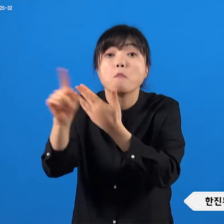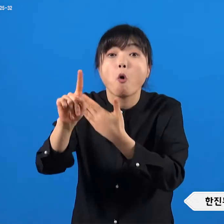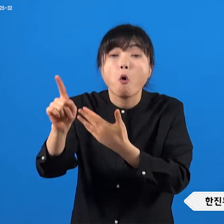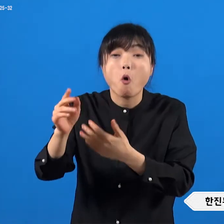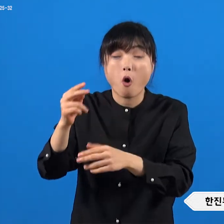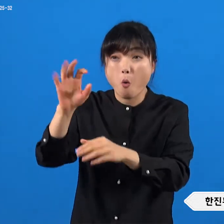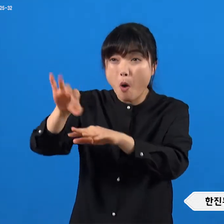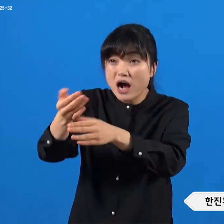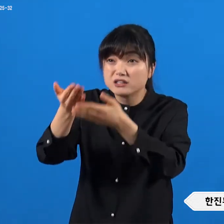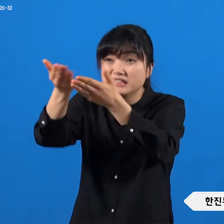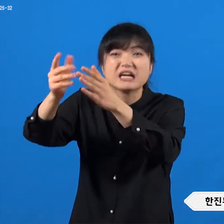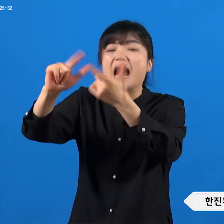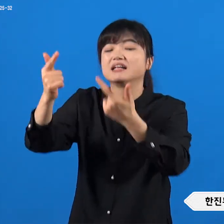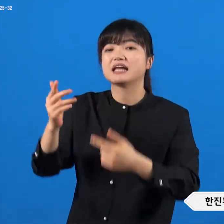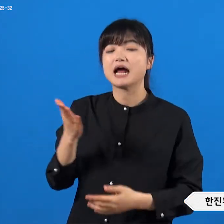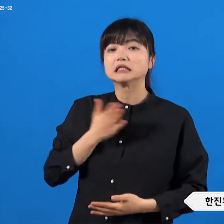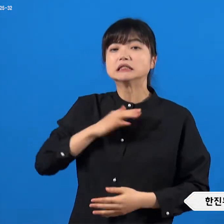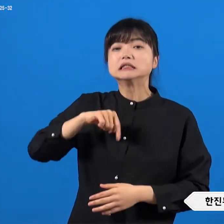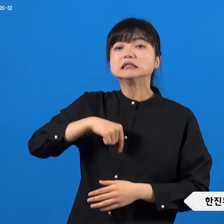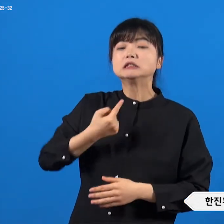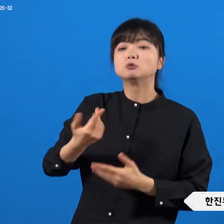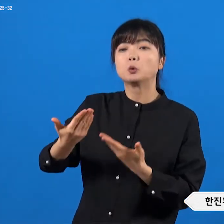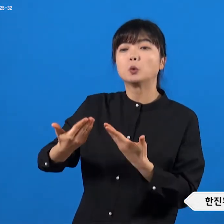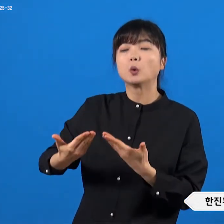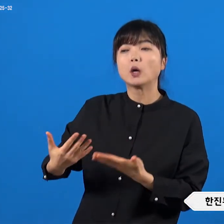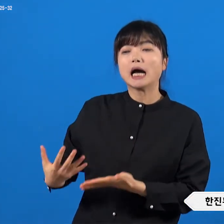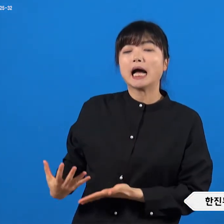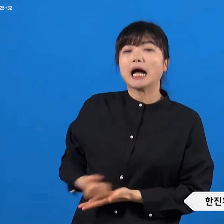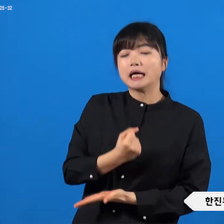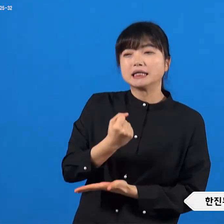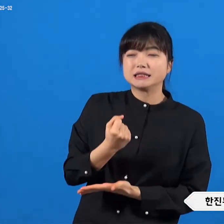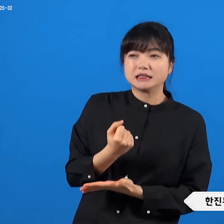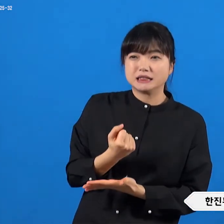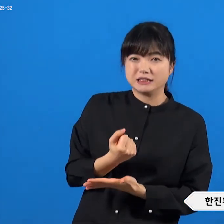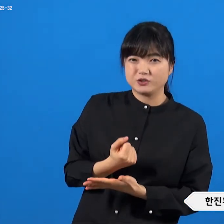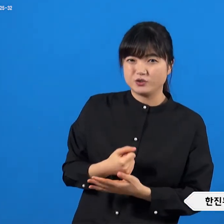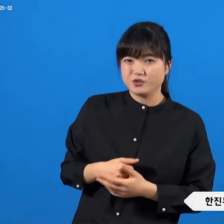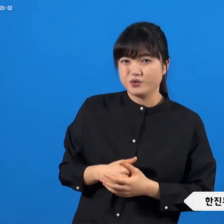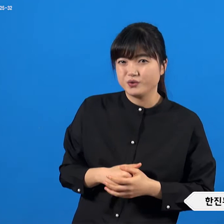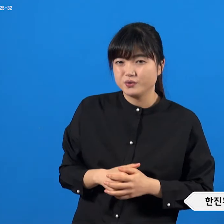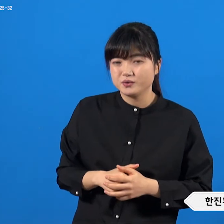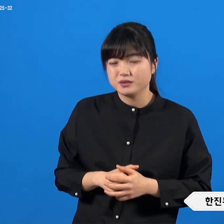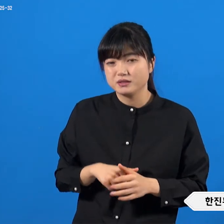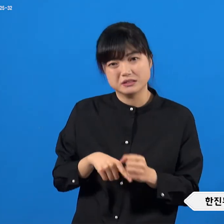바친다면 그것은 왕에게 바친 것이 아니라 자기 자신에게 바친 것에 불과합니다.